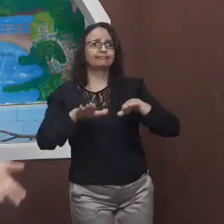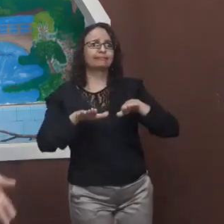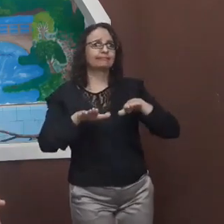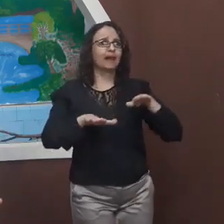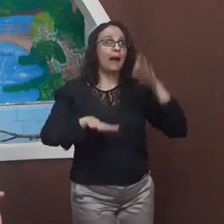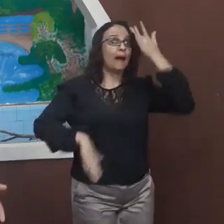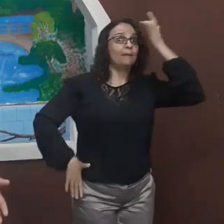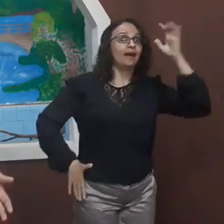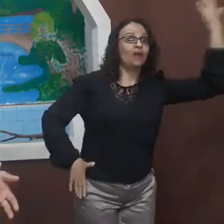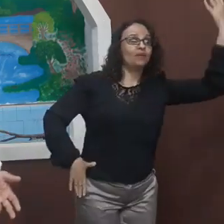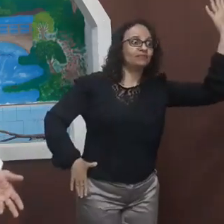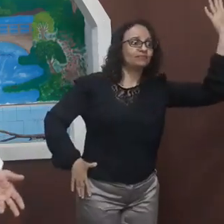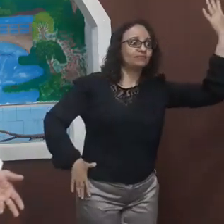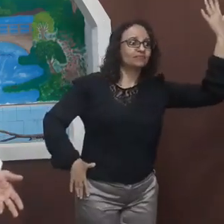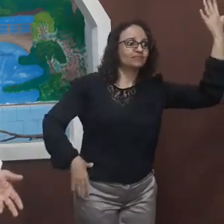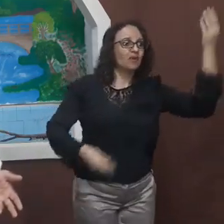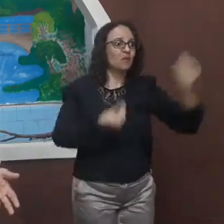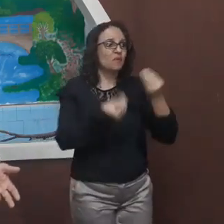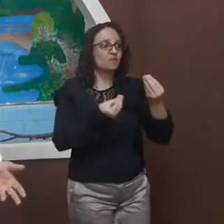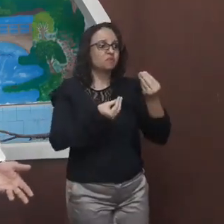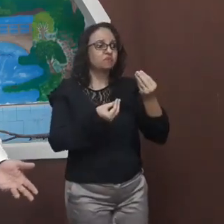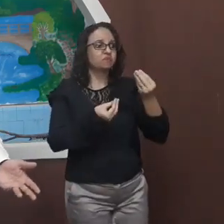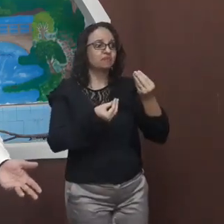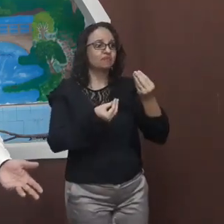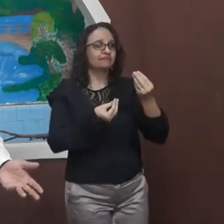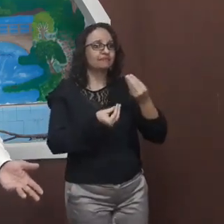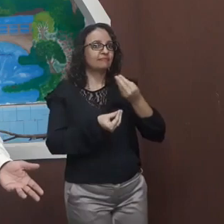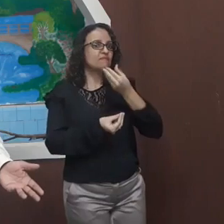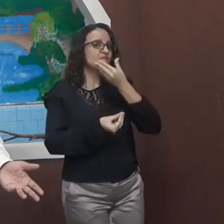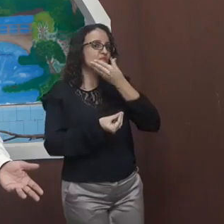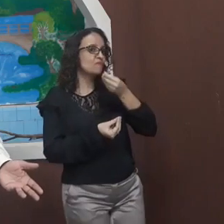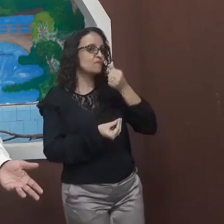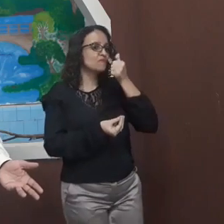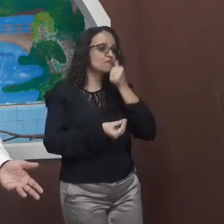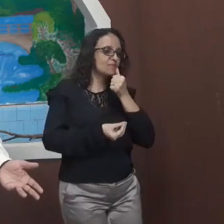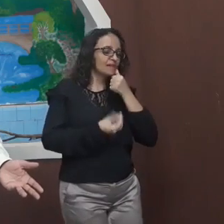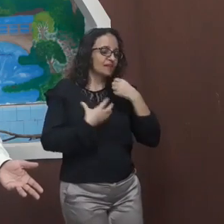vai ser amanhã. O homem está angustiado.